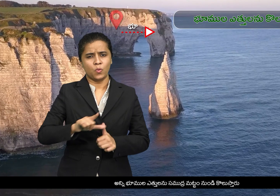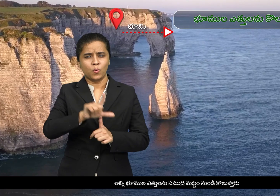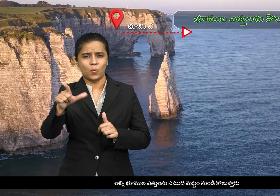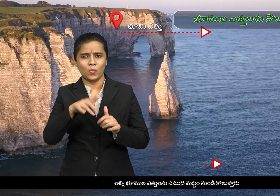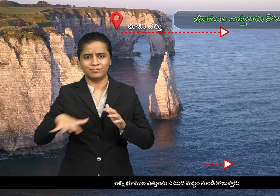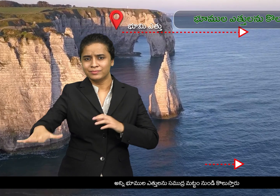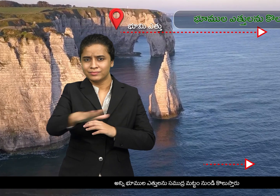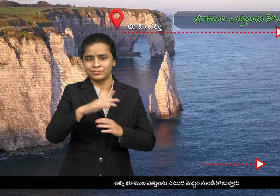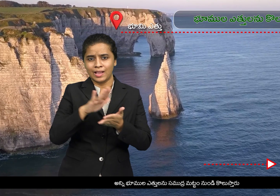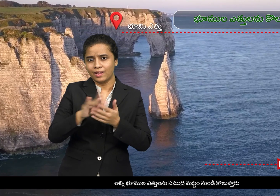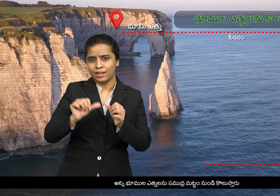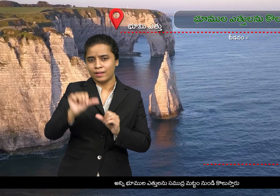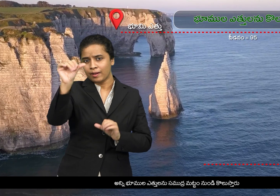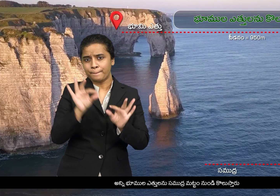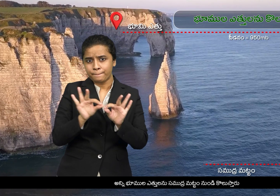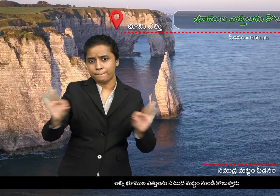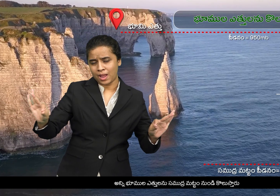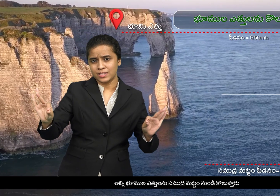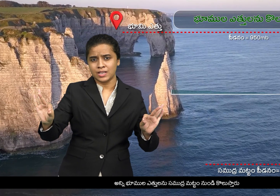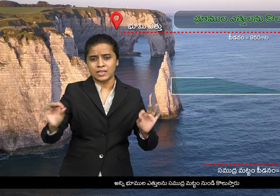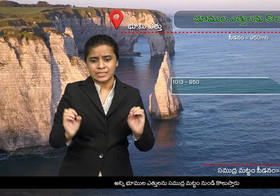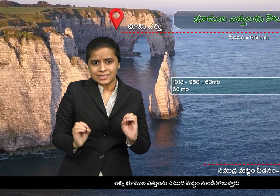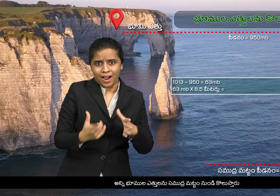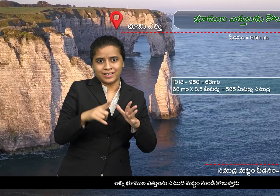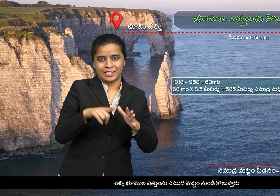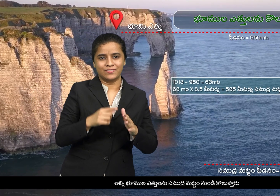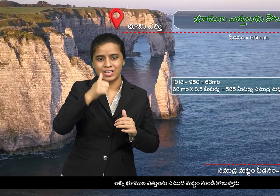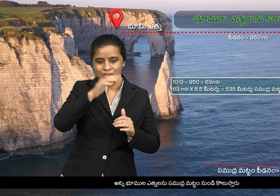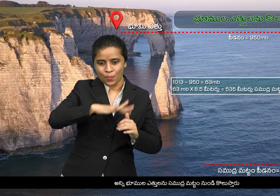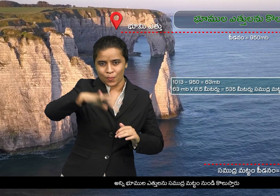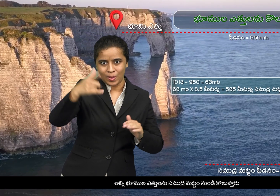అన్ని భూముల ఎత్తులను సముద్ర మట్టం నుండి కొలుస్తారు.